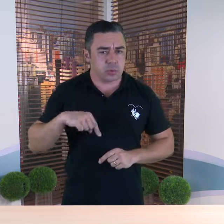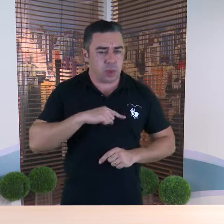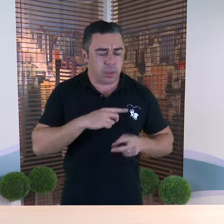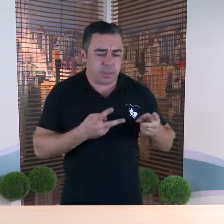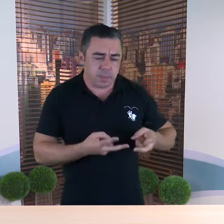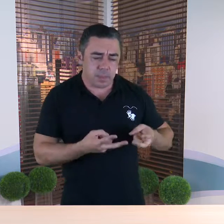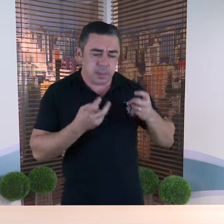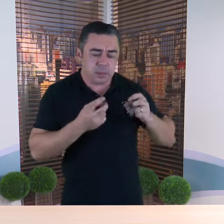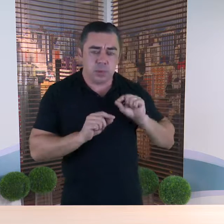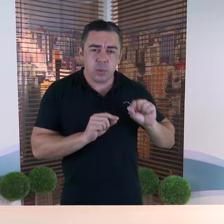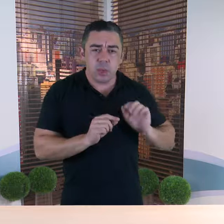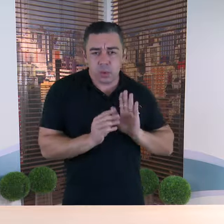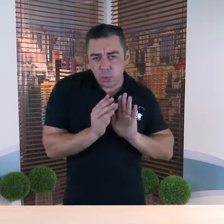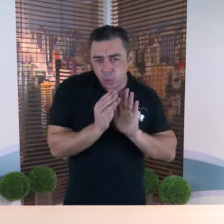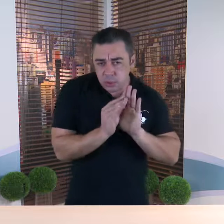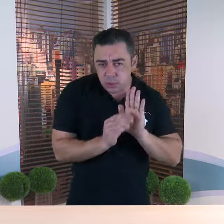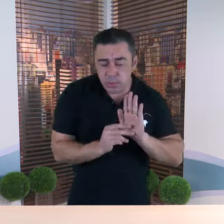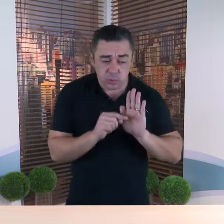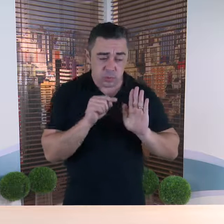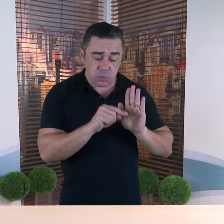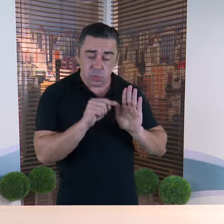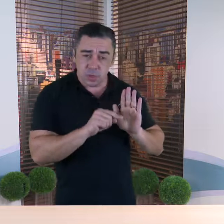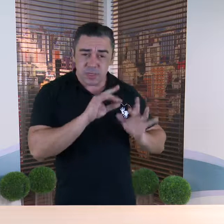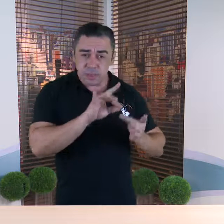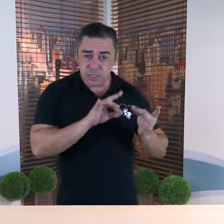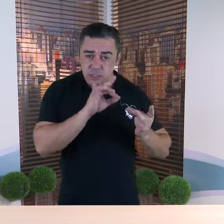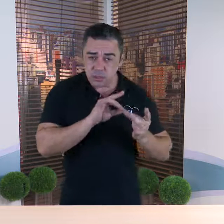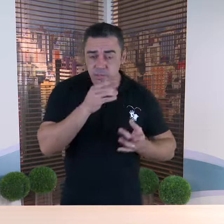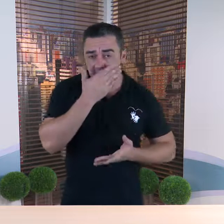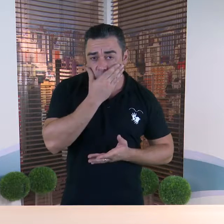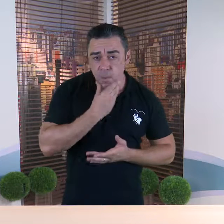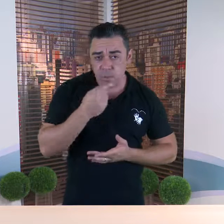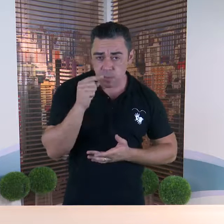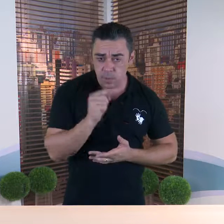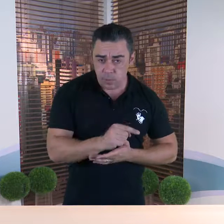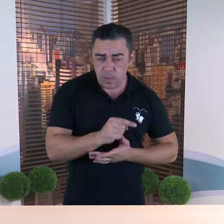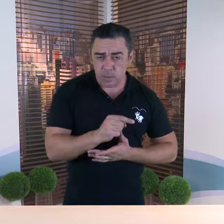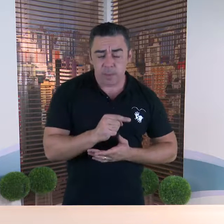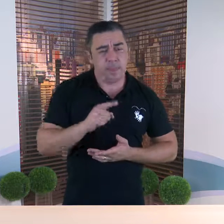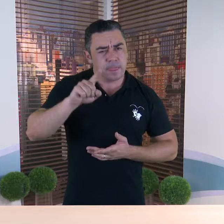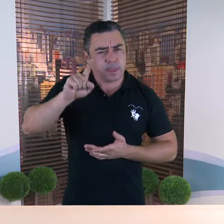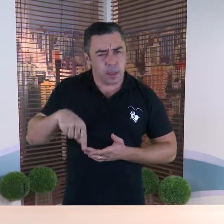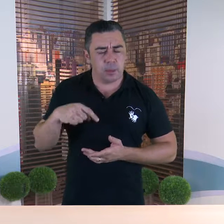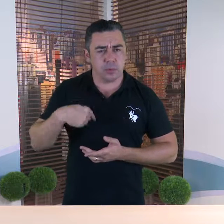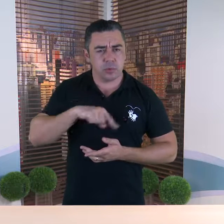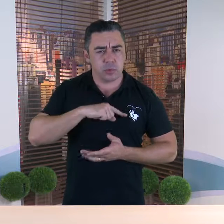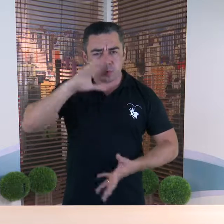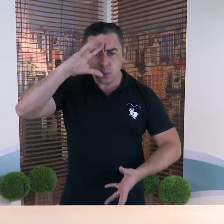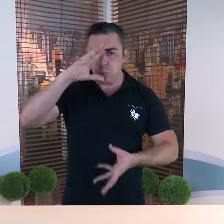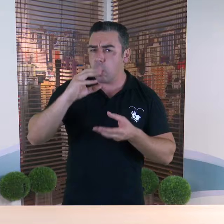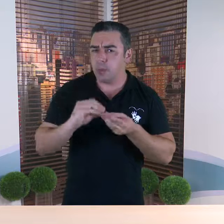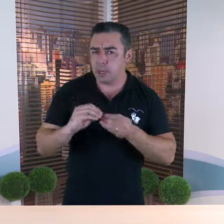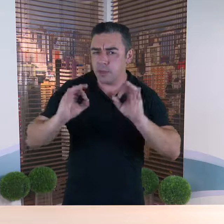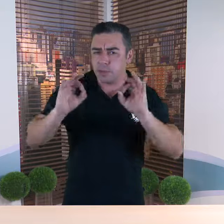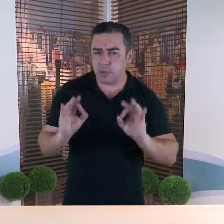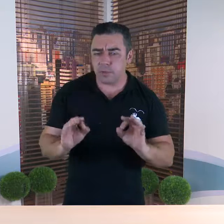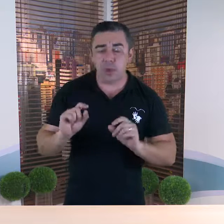permite uma parcela de conhecimento sobre ele, o que já é suficiente para a exata compreensão